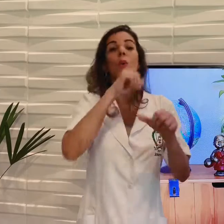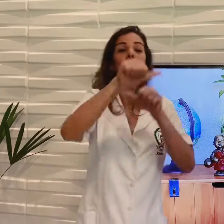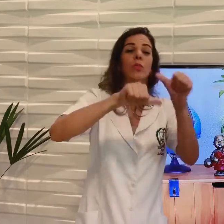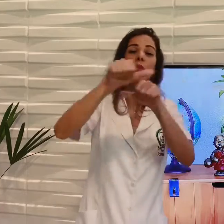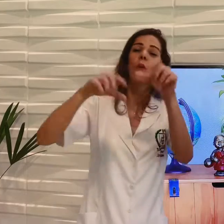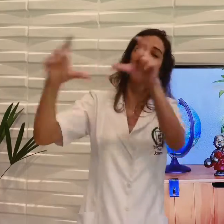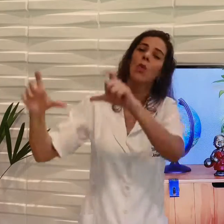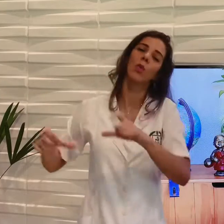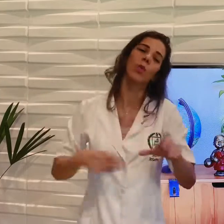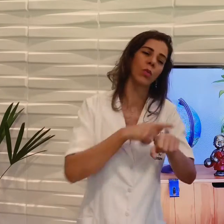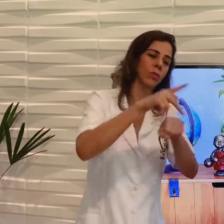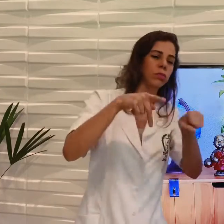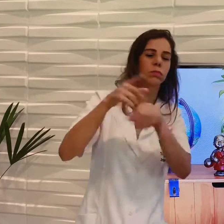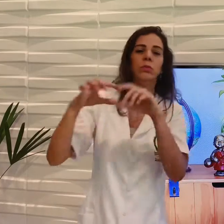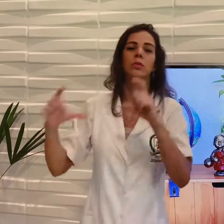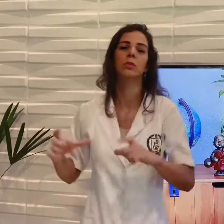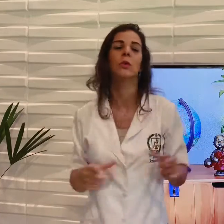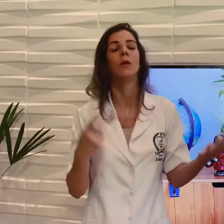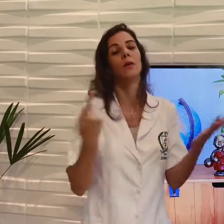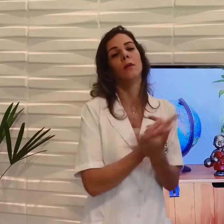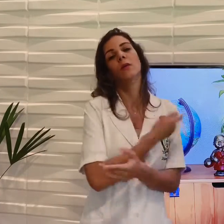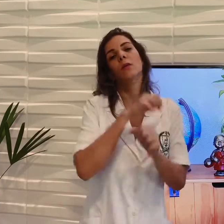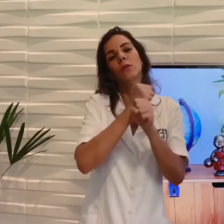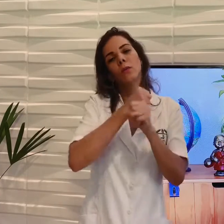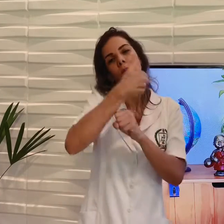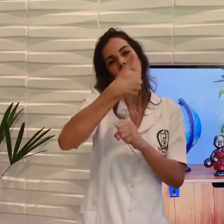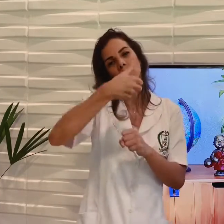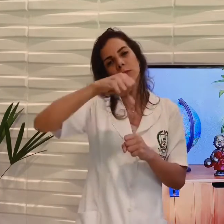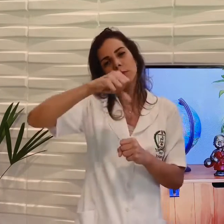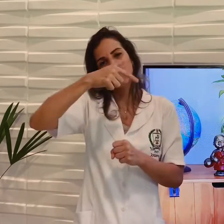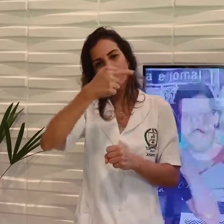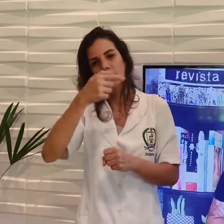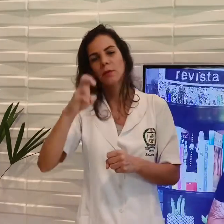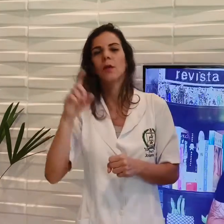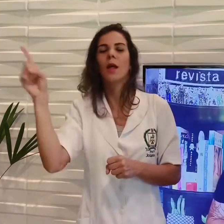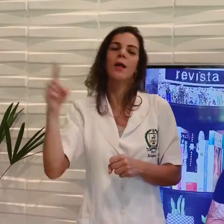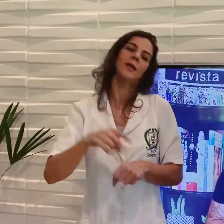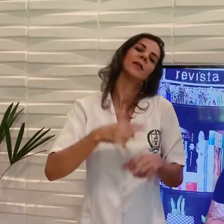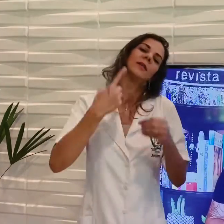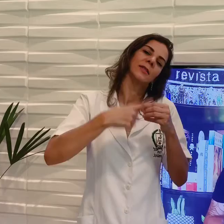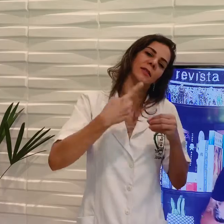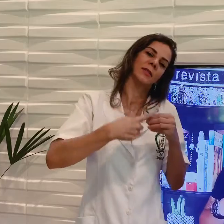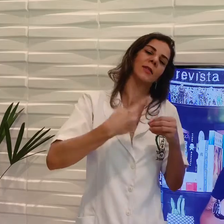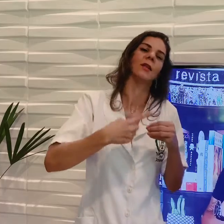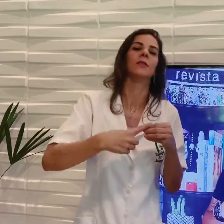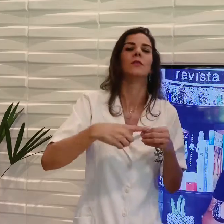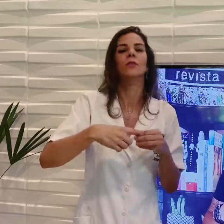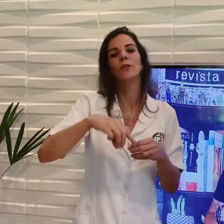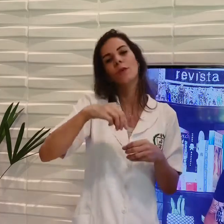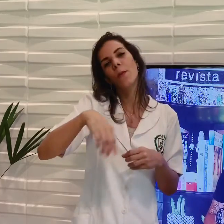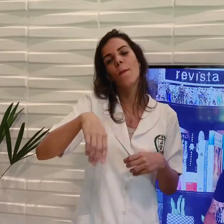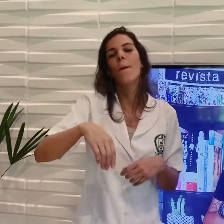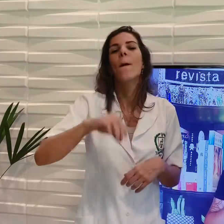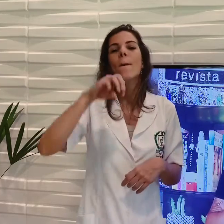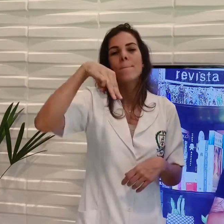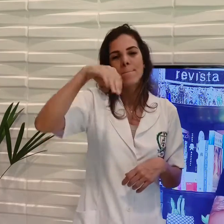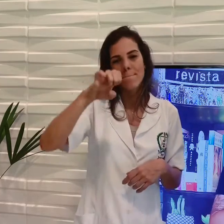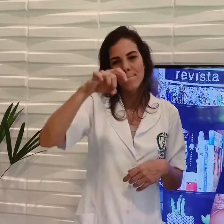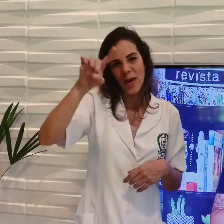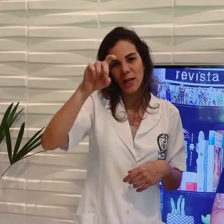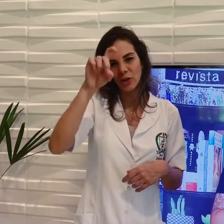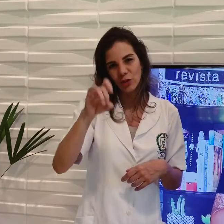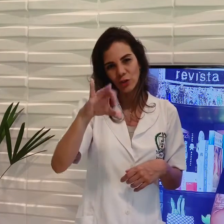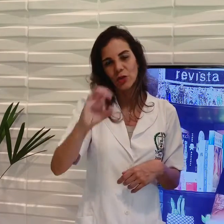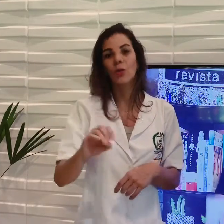problemas, né, que no fim acabou acontecendo em 75 lá na cidade do México. É isso, agradecendo a sua audiência e a sua paciência, reforçando